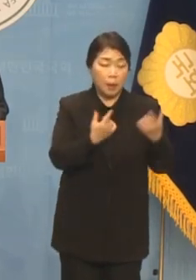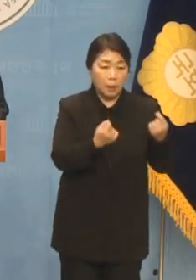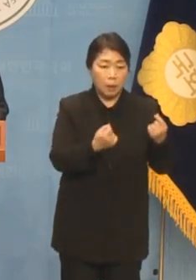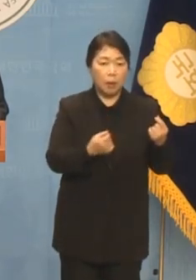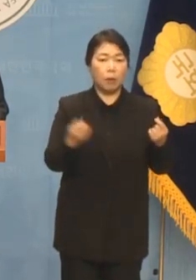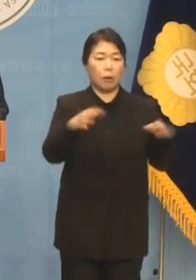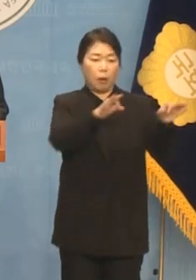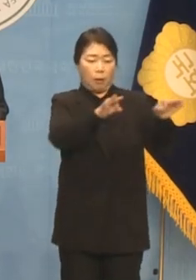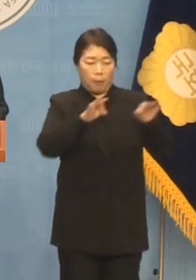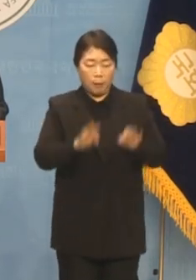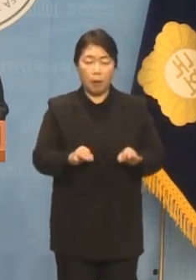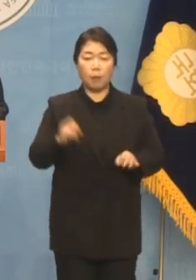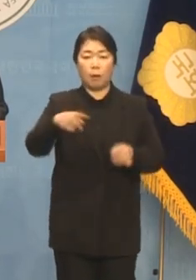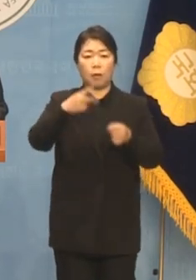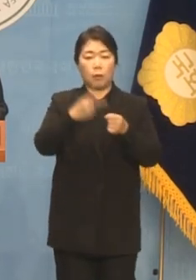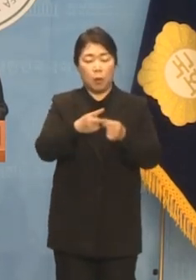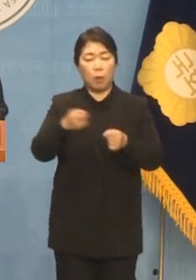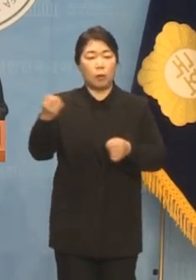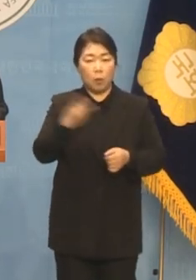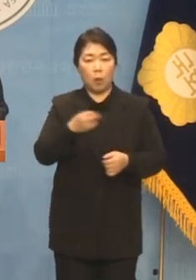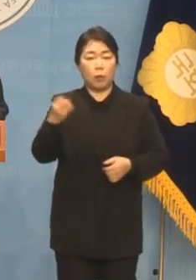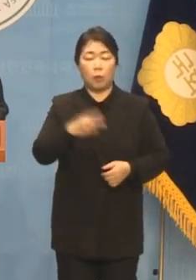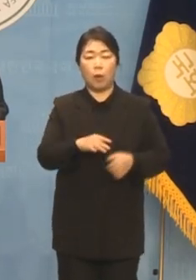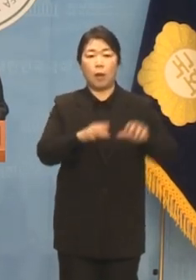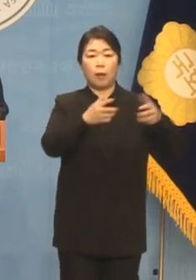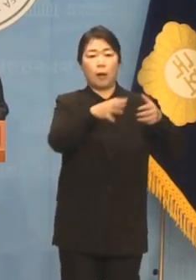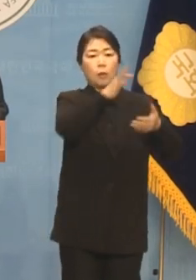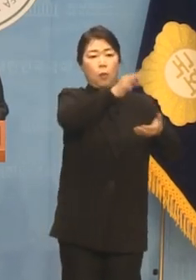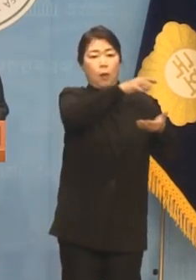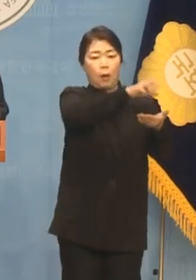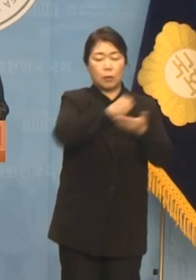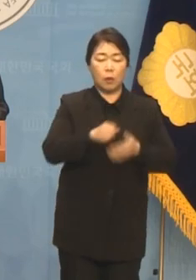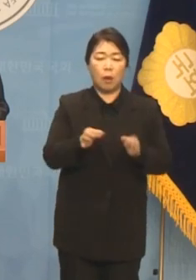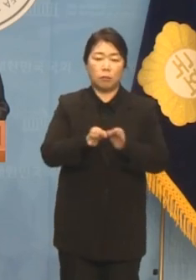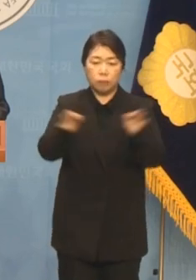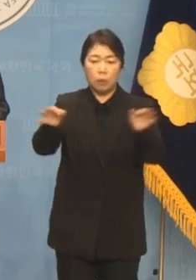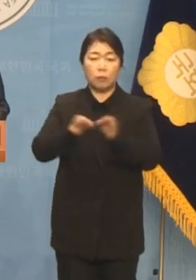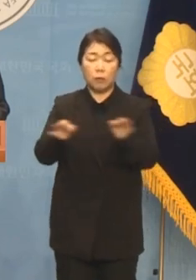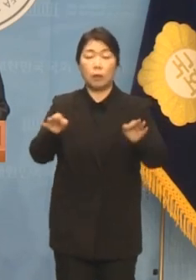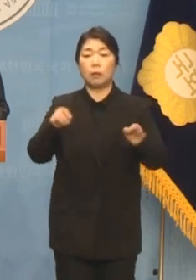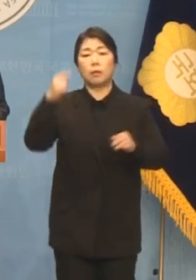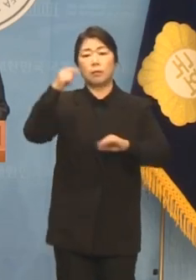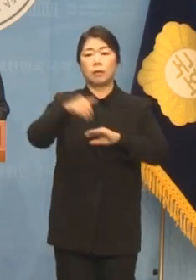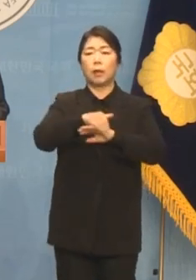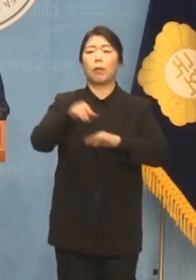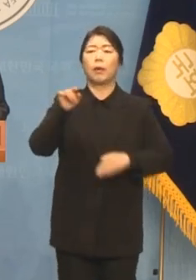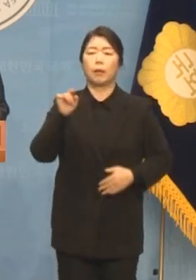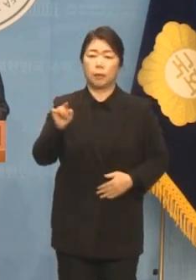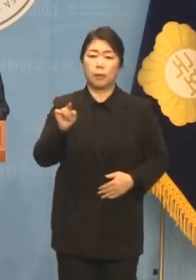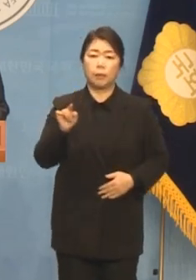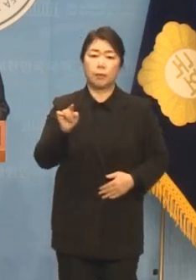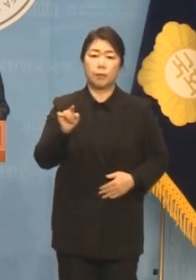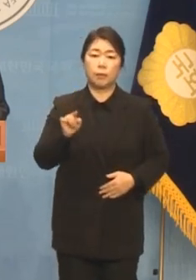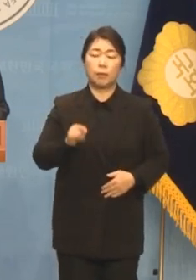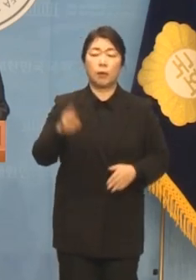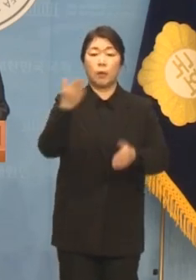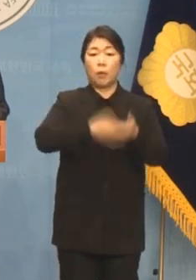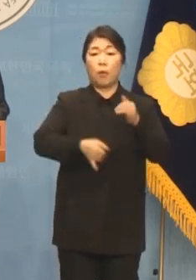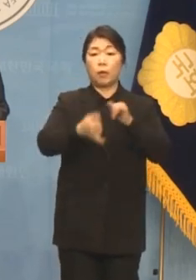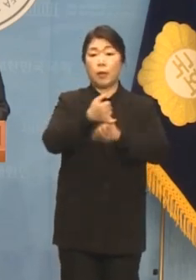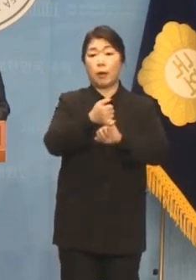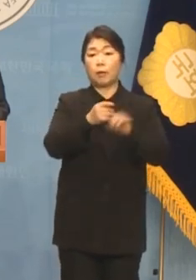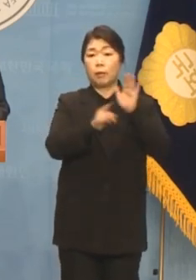재탕 탕하 나라 빛으로 빚잔치를 하겠다는 선심성 포퓰리즘 공약을